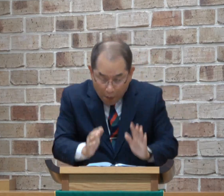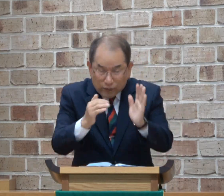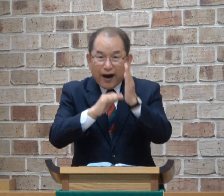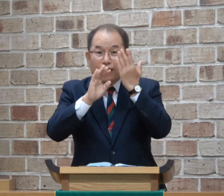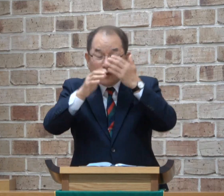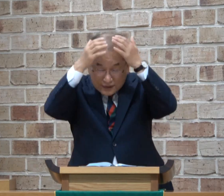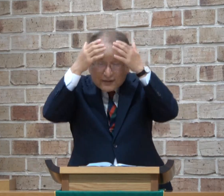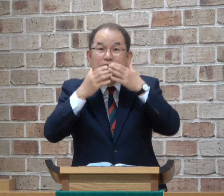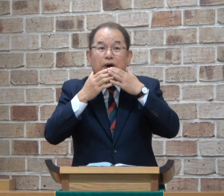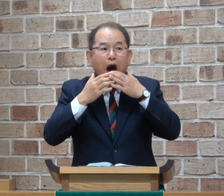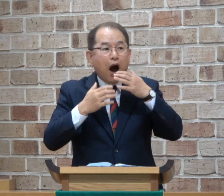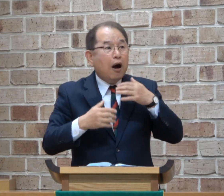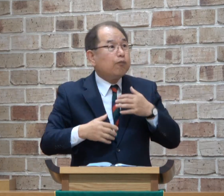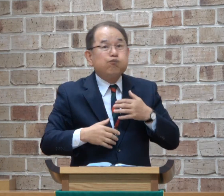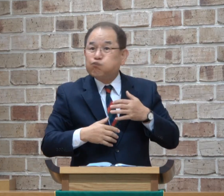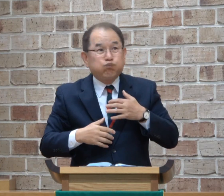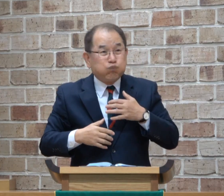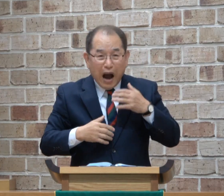태어났는데 한국이네.